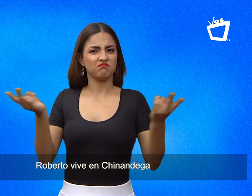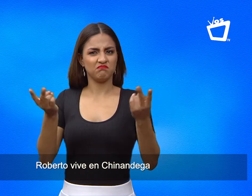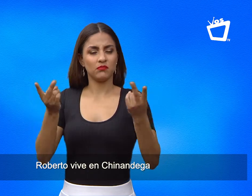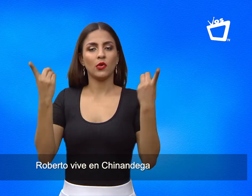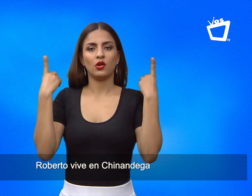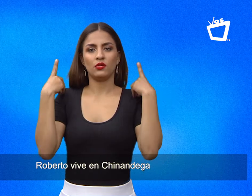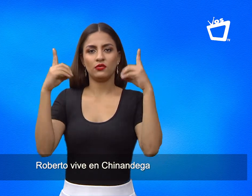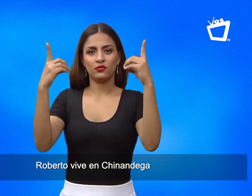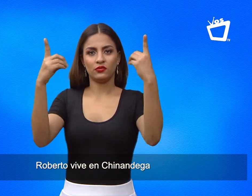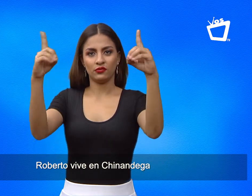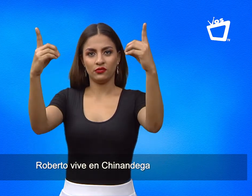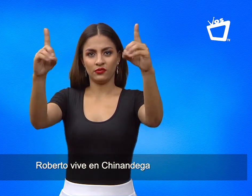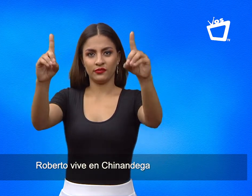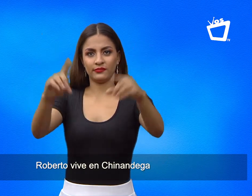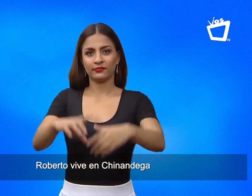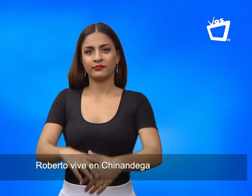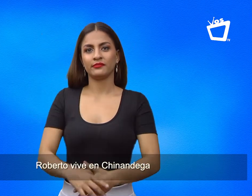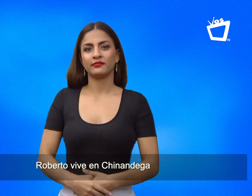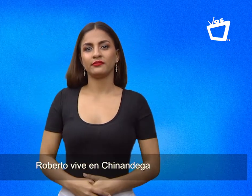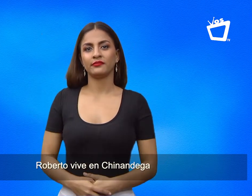Roberto vive en Chinandega.